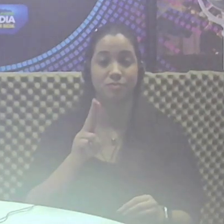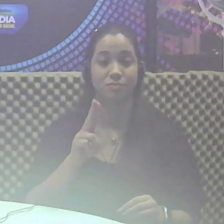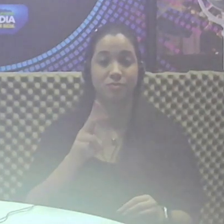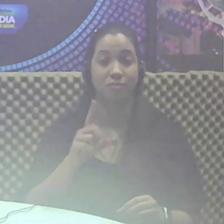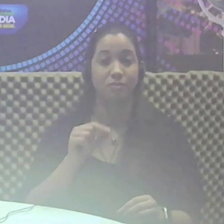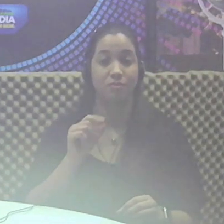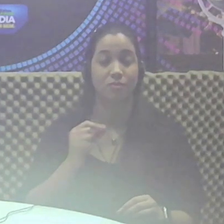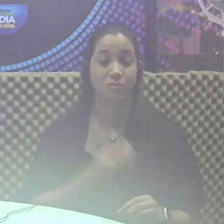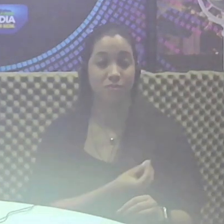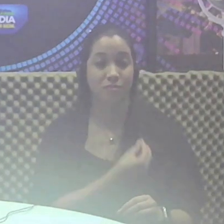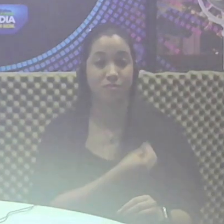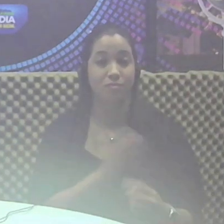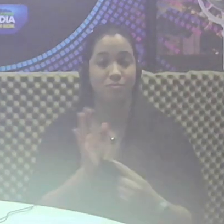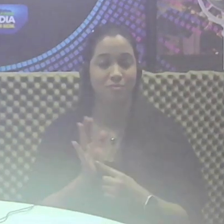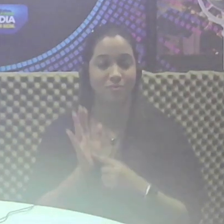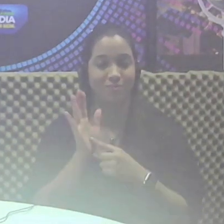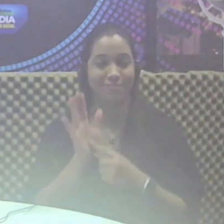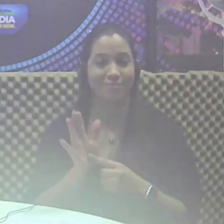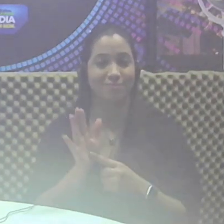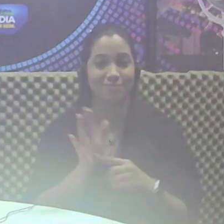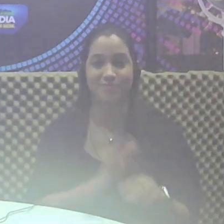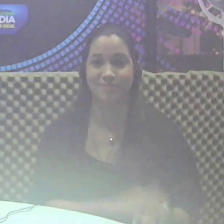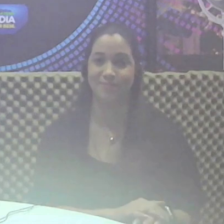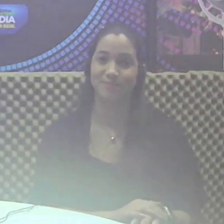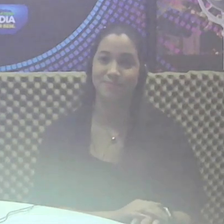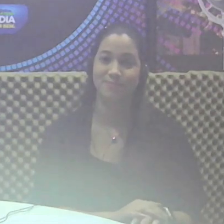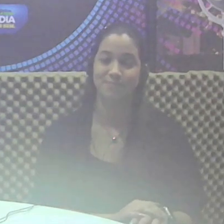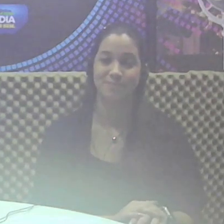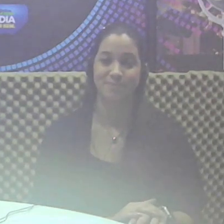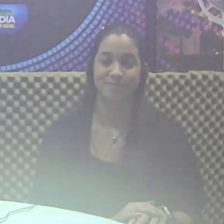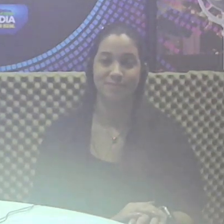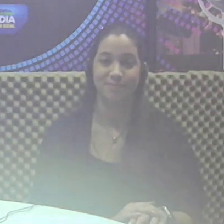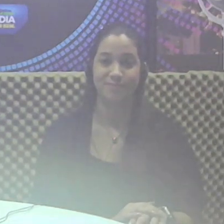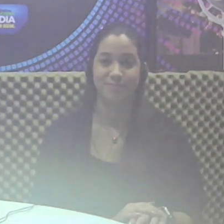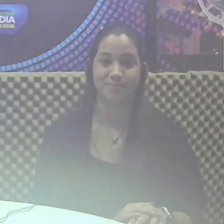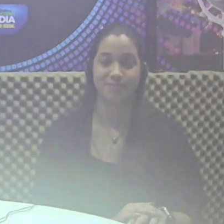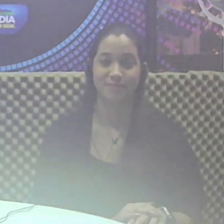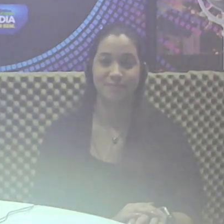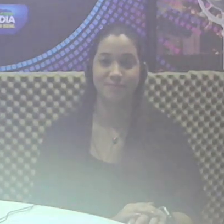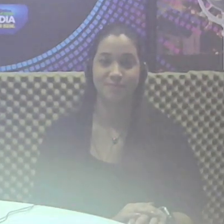procedimento também é conhecido como prova de vida.